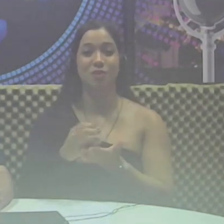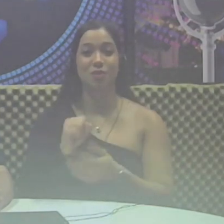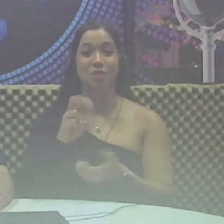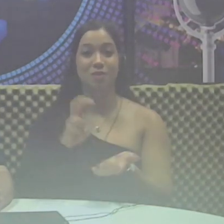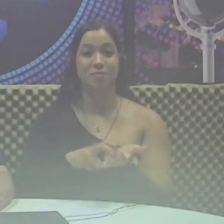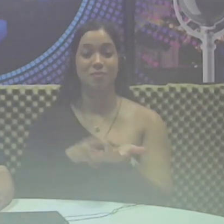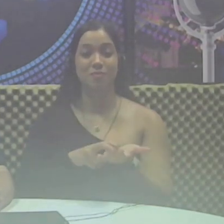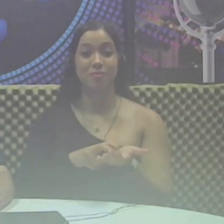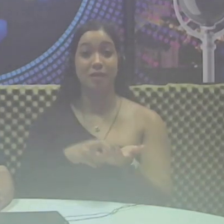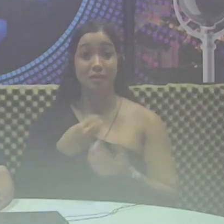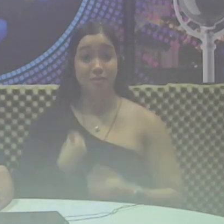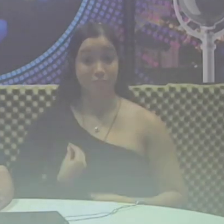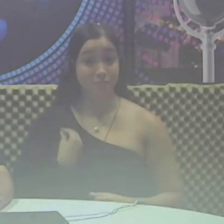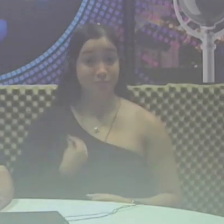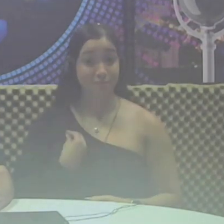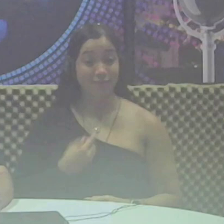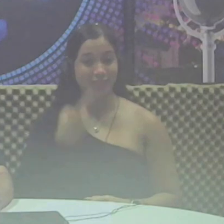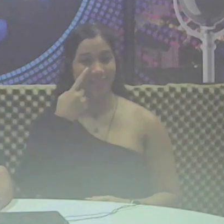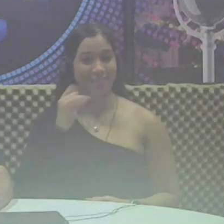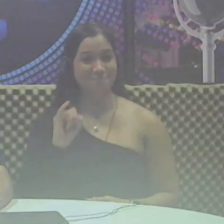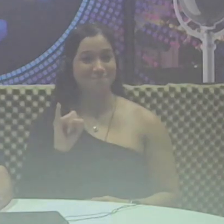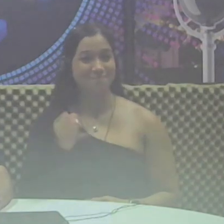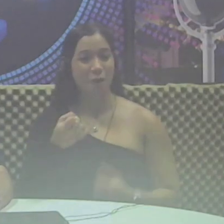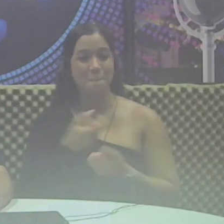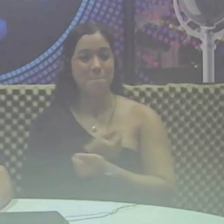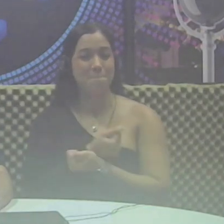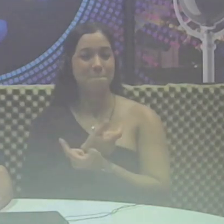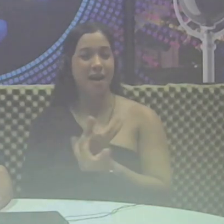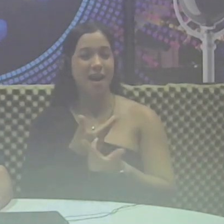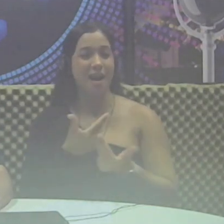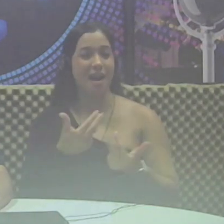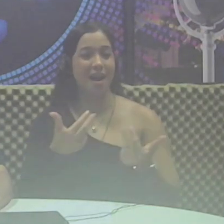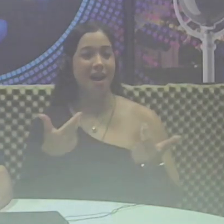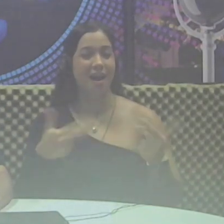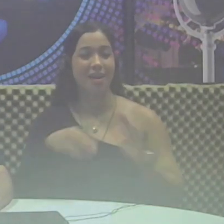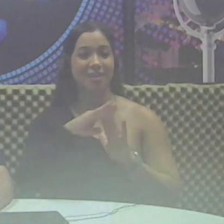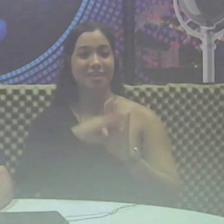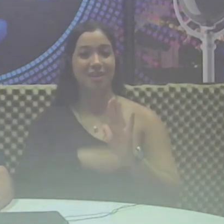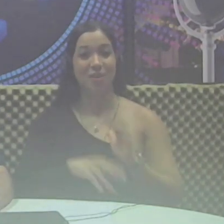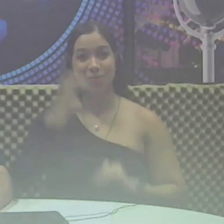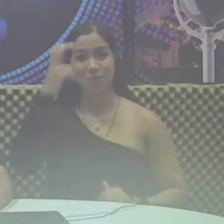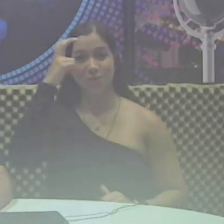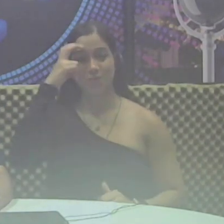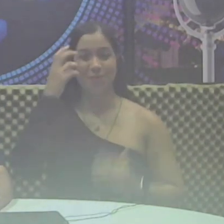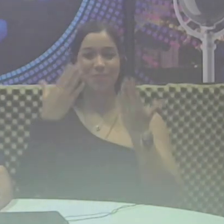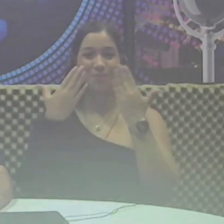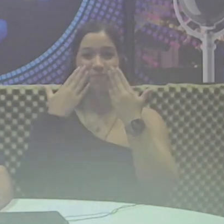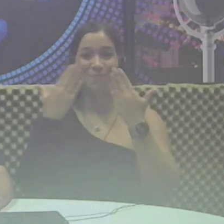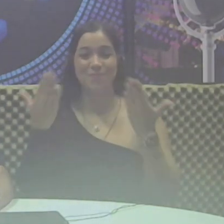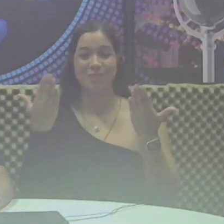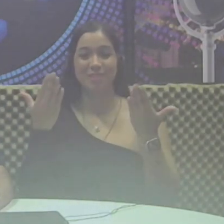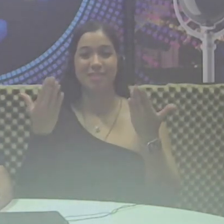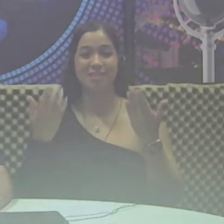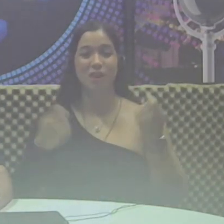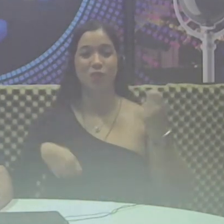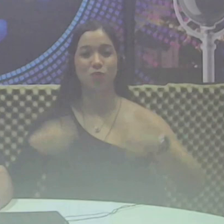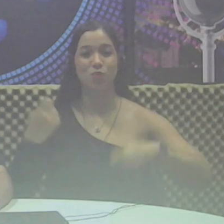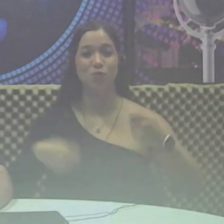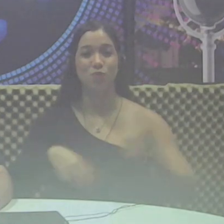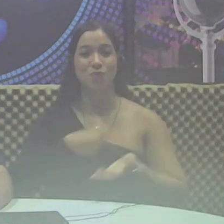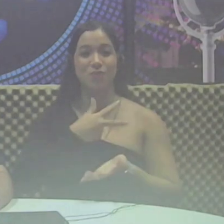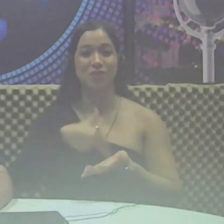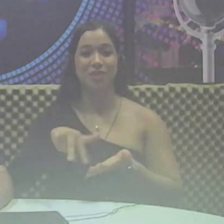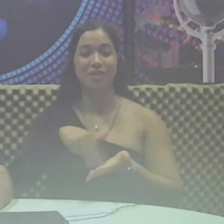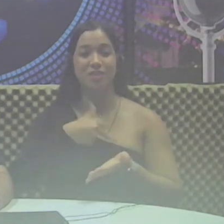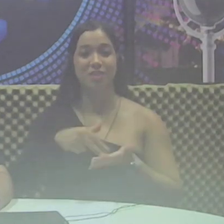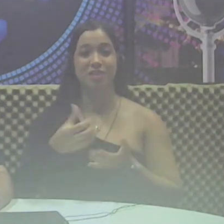e quem estiver presente poderá aproveitar uma diversificada agenda cultural com apresentações de fanfarra, dança no estilo anos